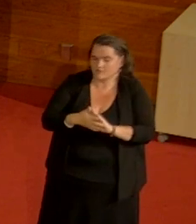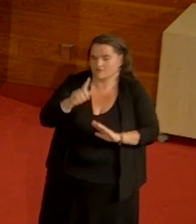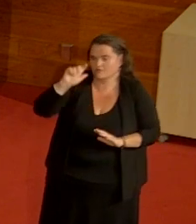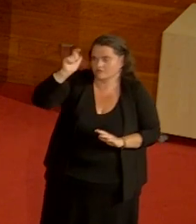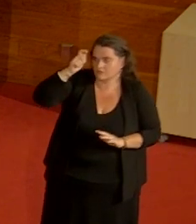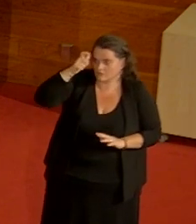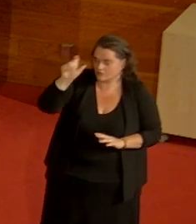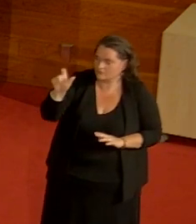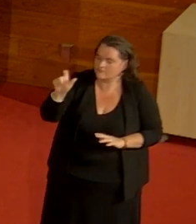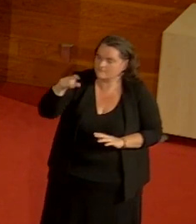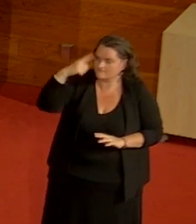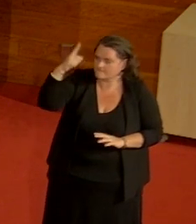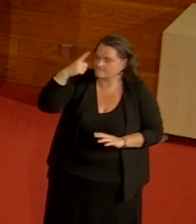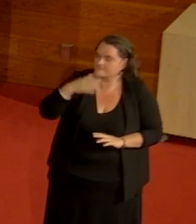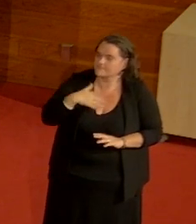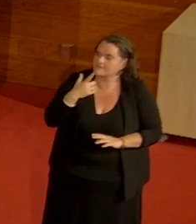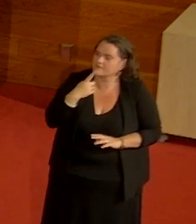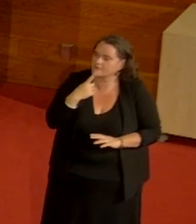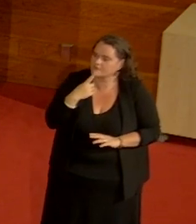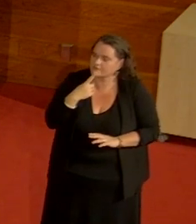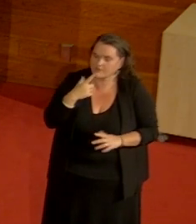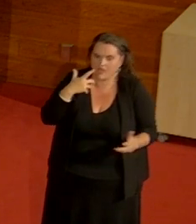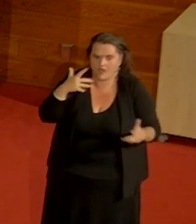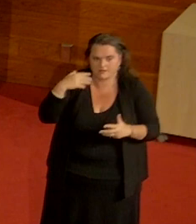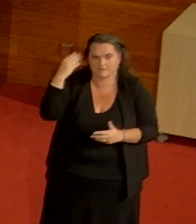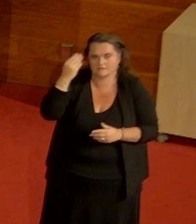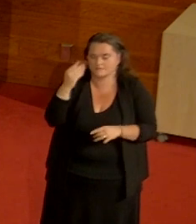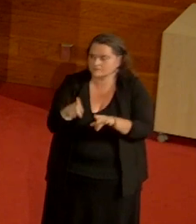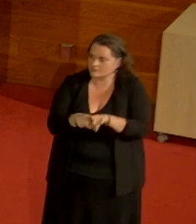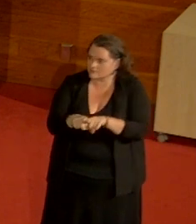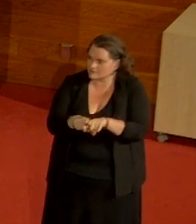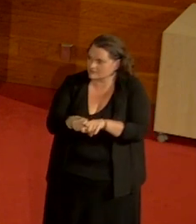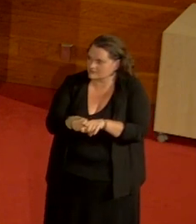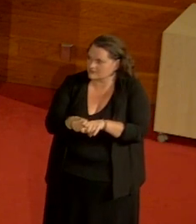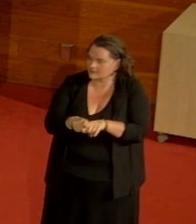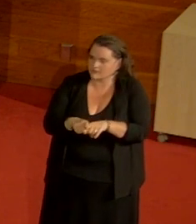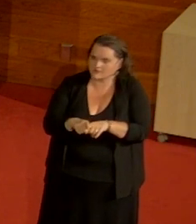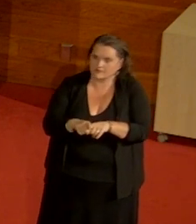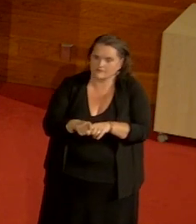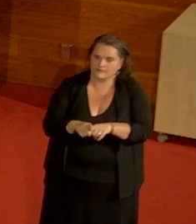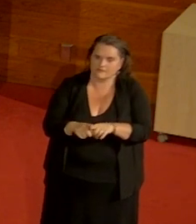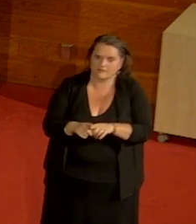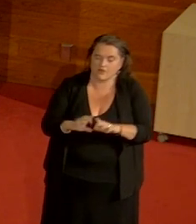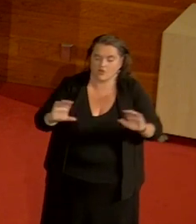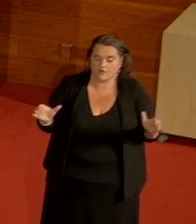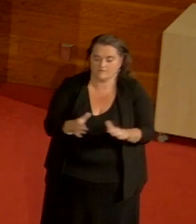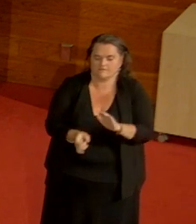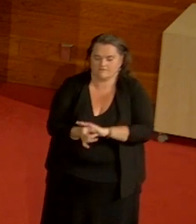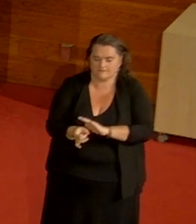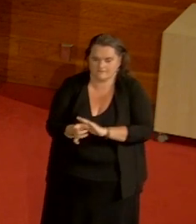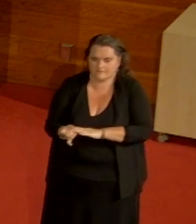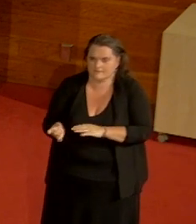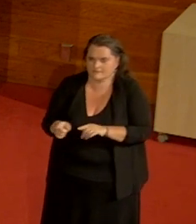papel que tiene en la cultura eh el arte el pensamiento crítico la la generación de de de colectividad